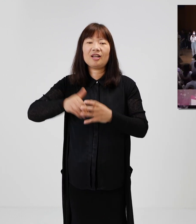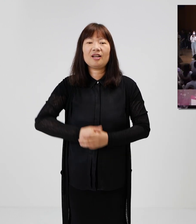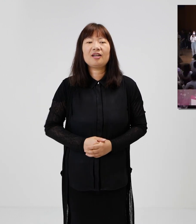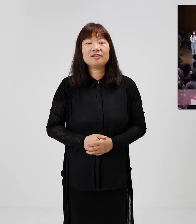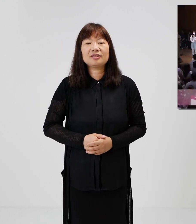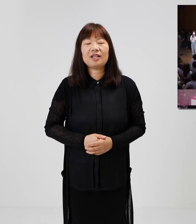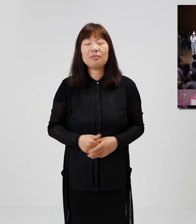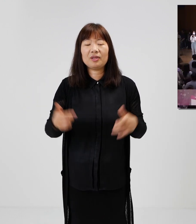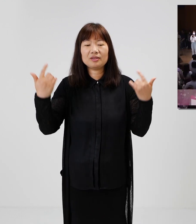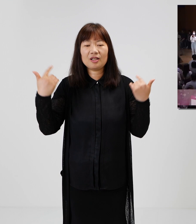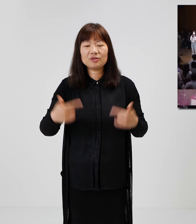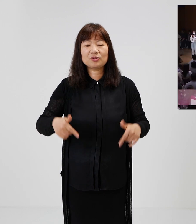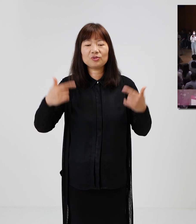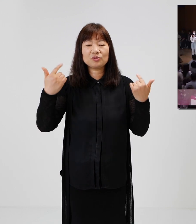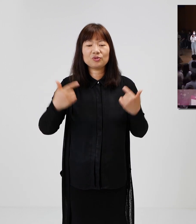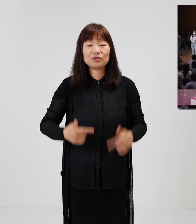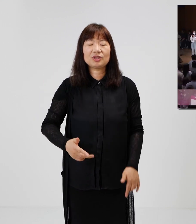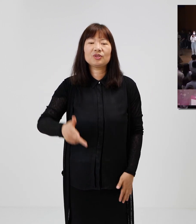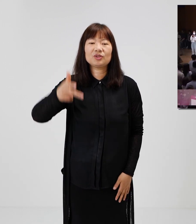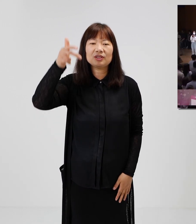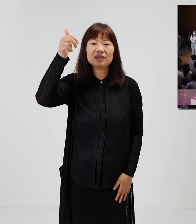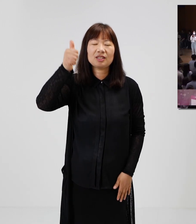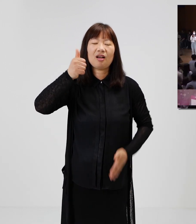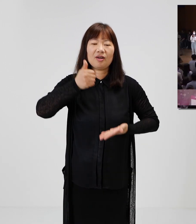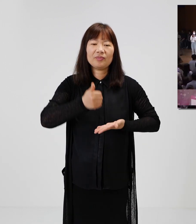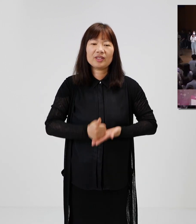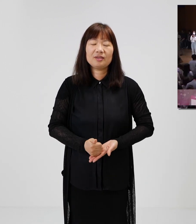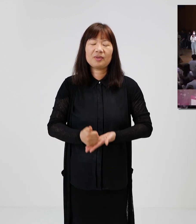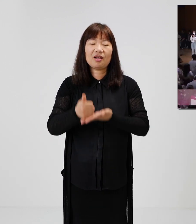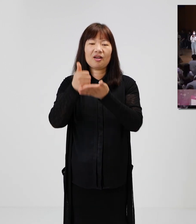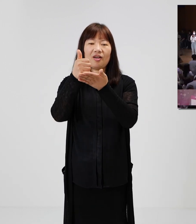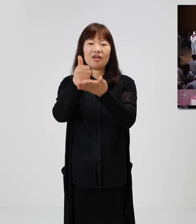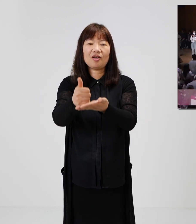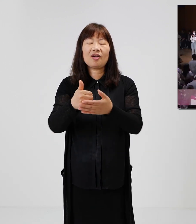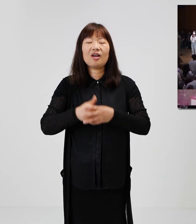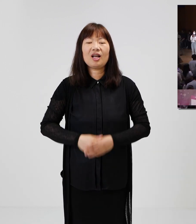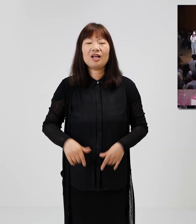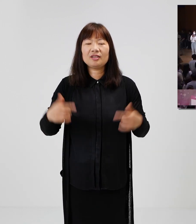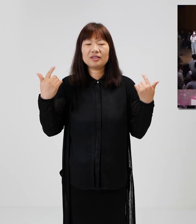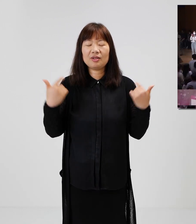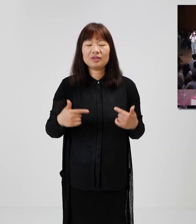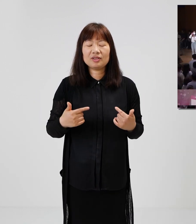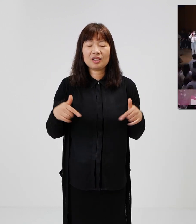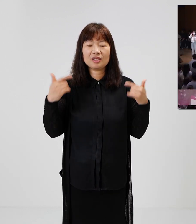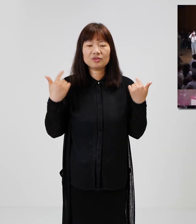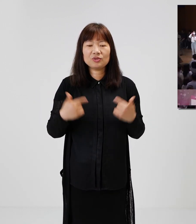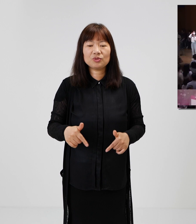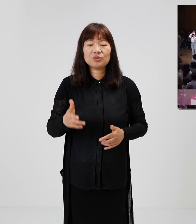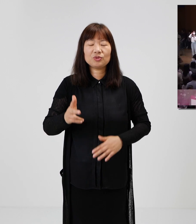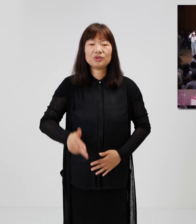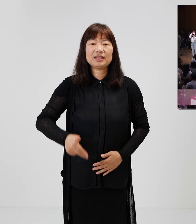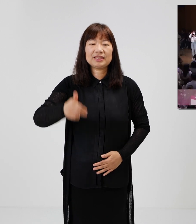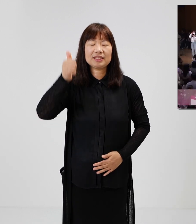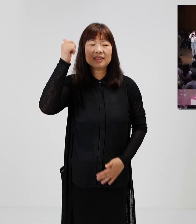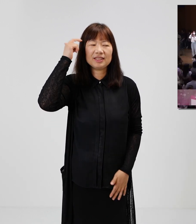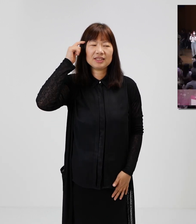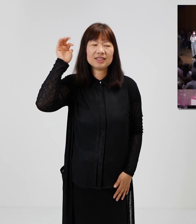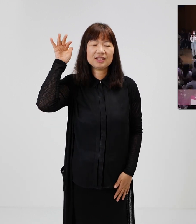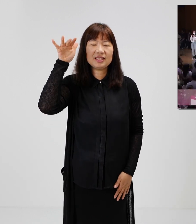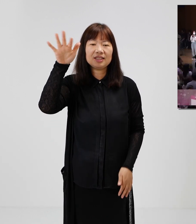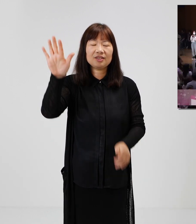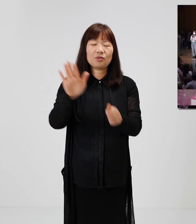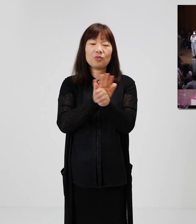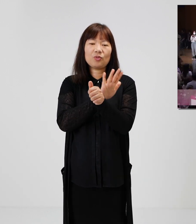삽시다. 날마다 주를 섬기며 언제나